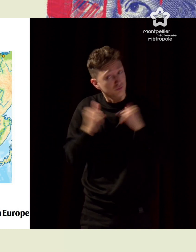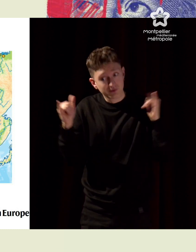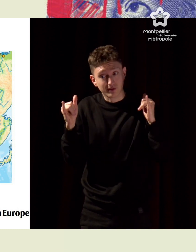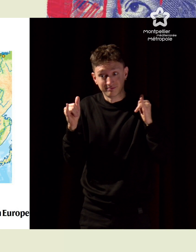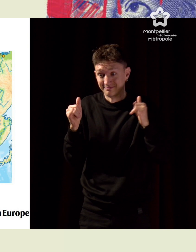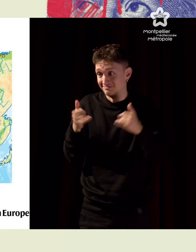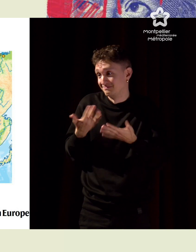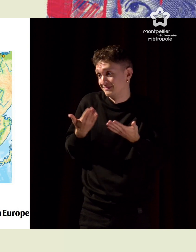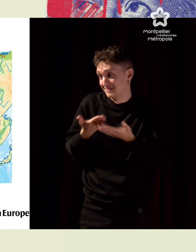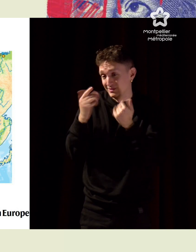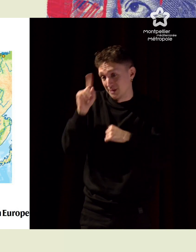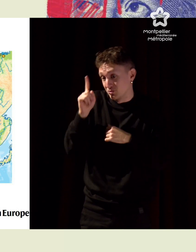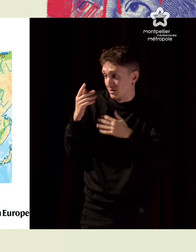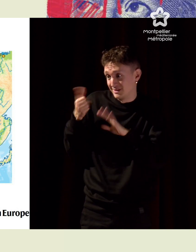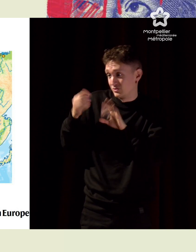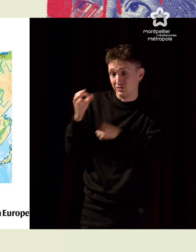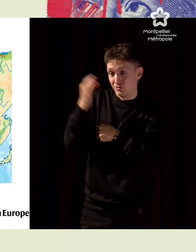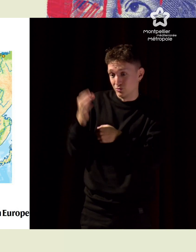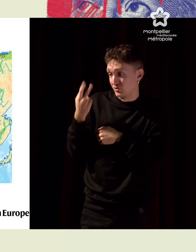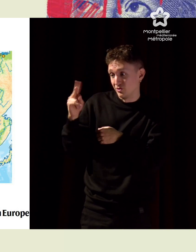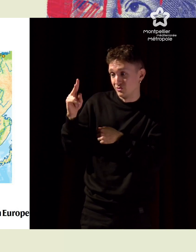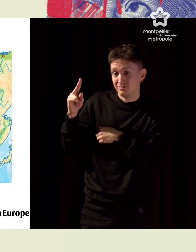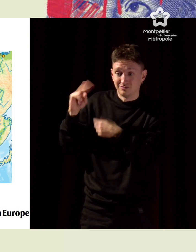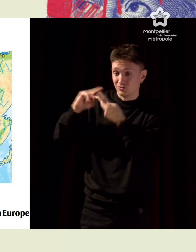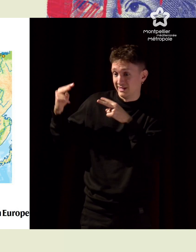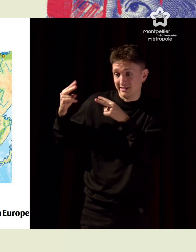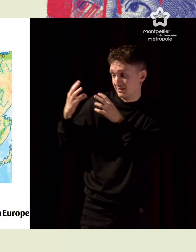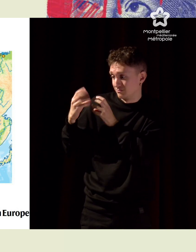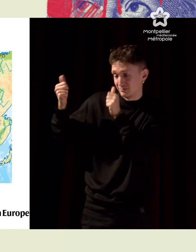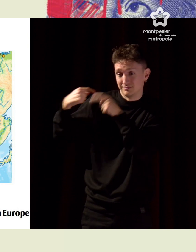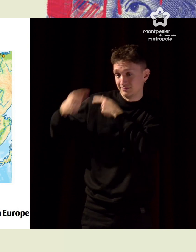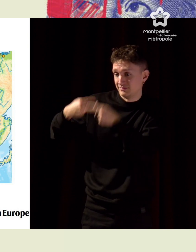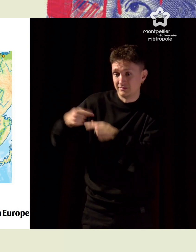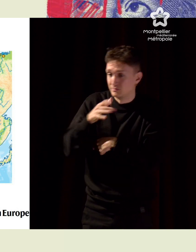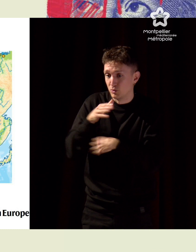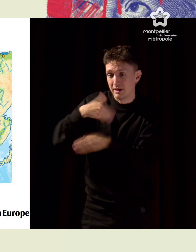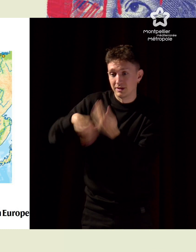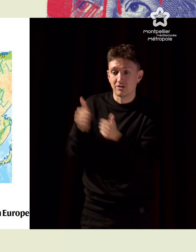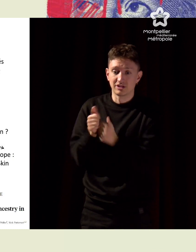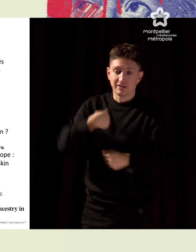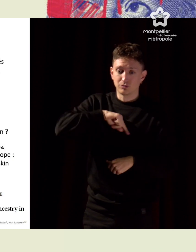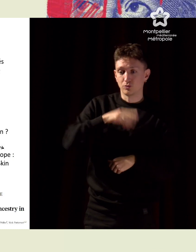fameux 60% de génome de Néandertal qui ne sont pas compatibles avec le nôtre.